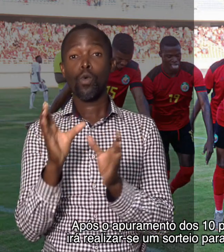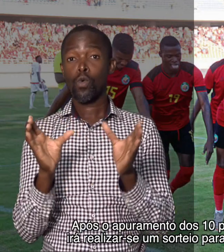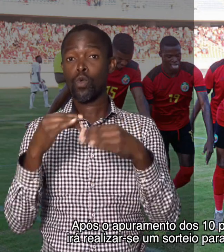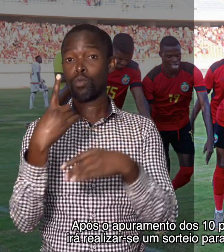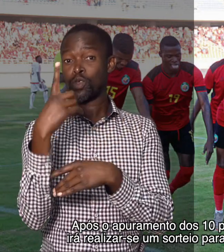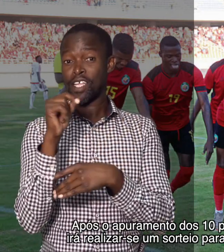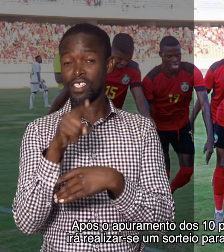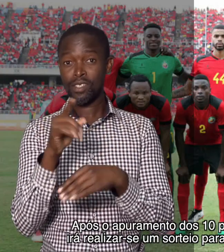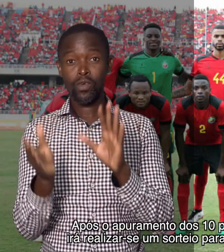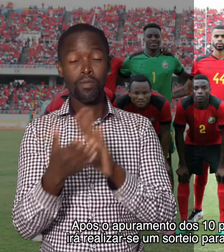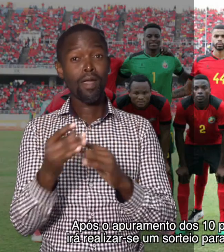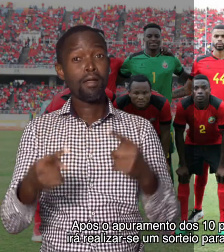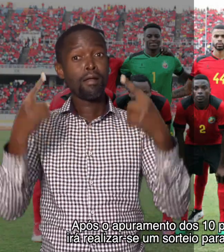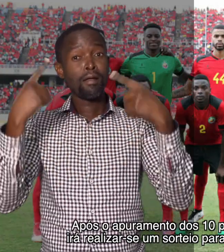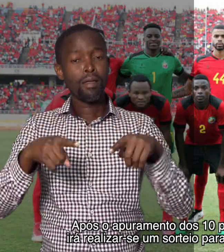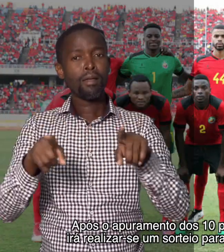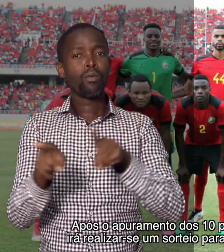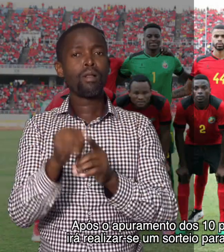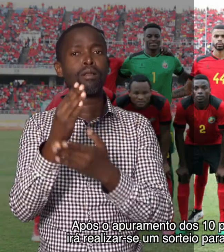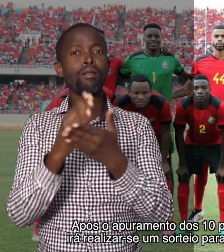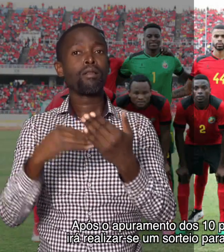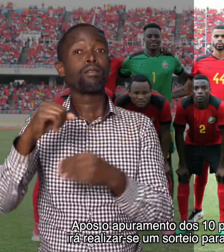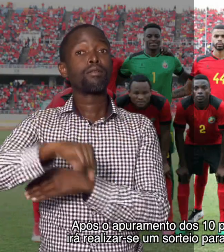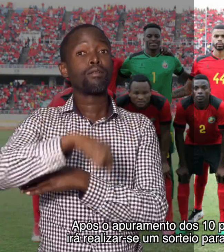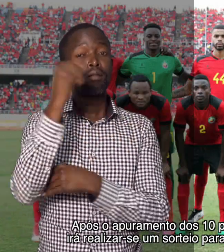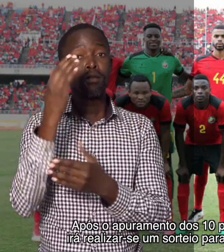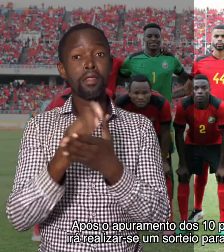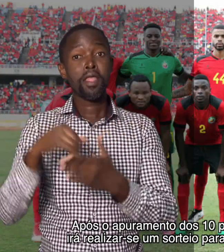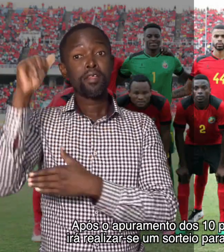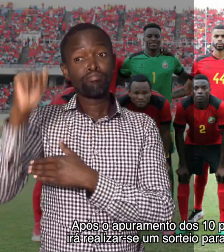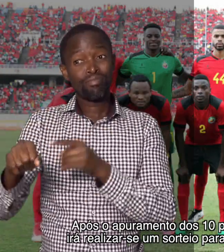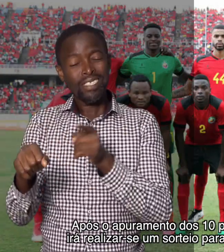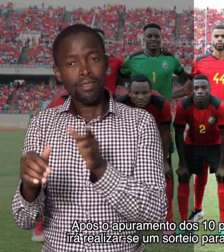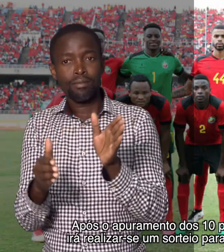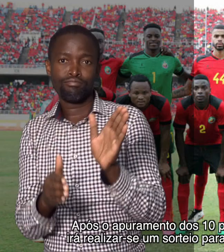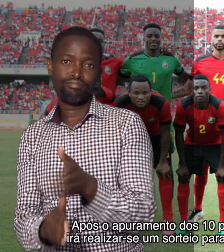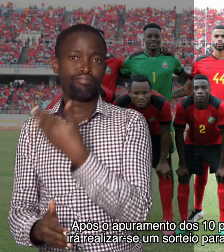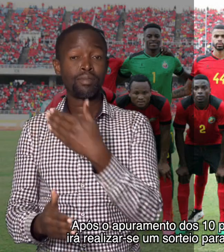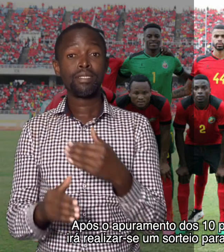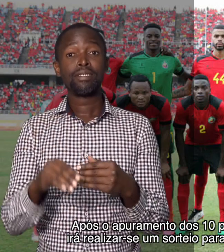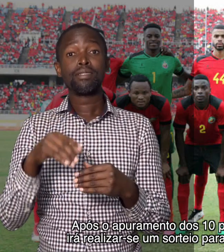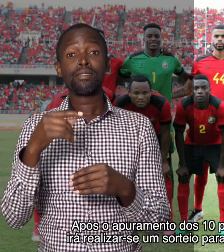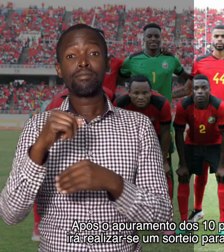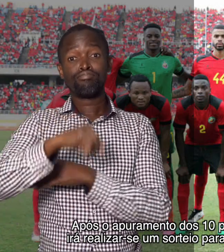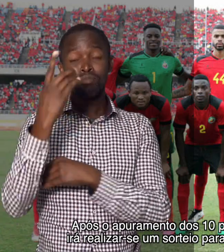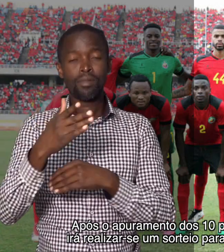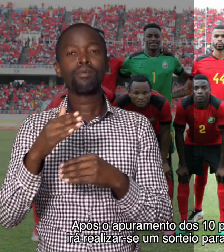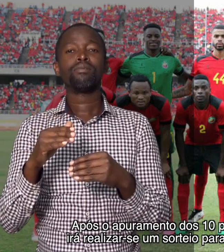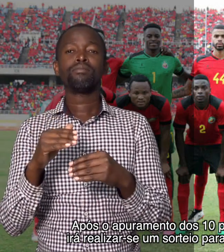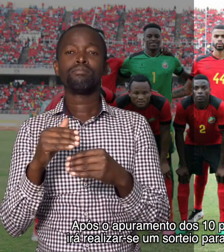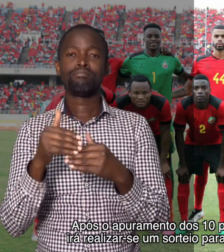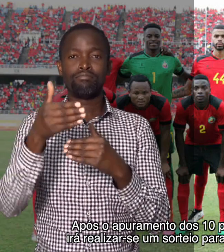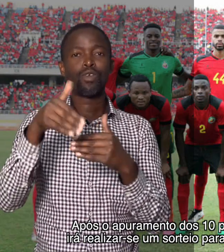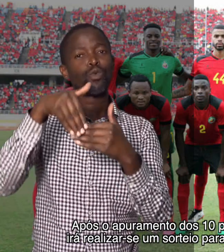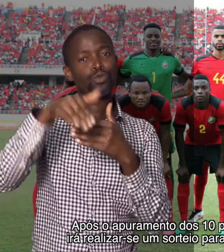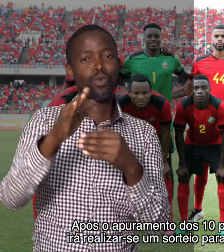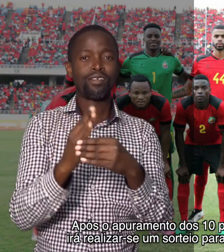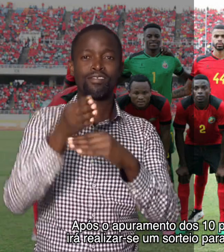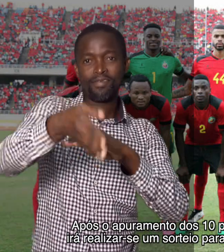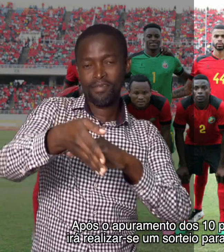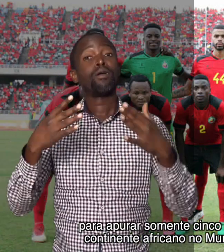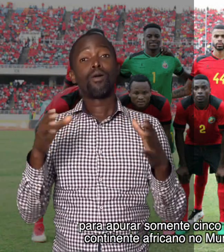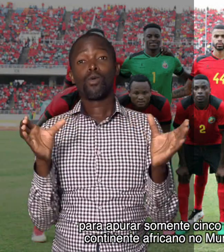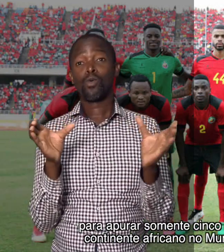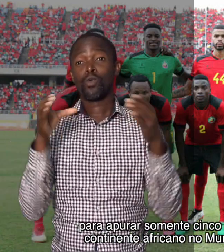classificados dos grupos, irá realizar-se um sorteio para jogar um playoff a